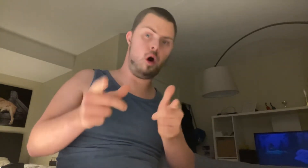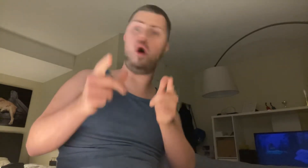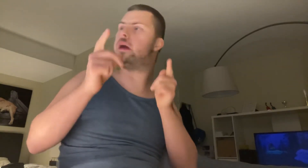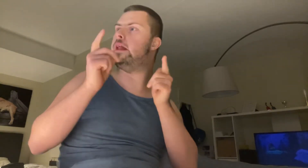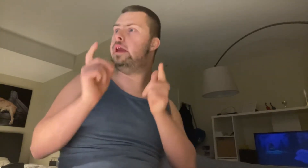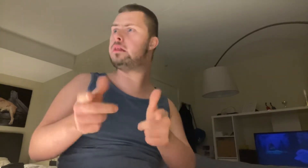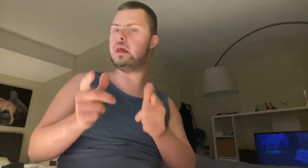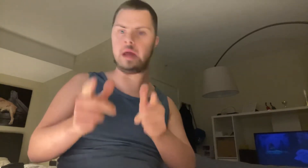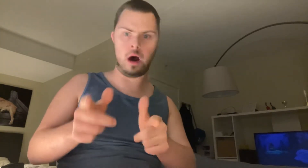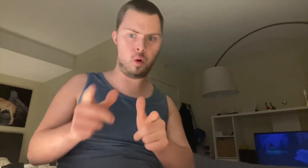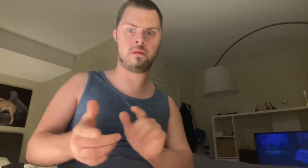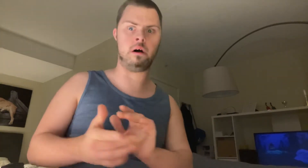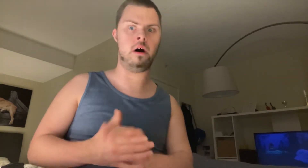Och Nils är där också.